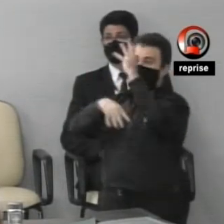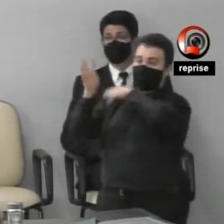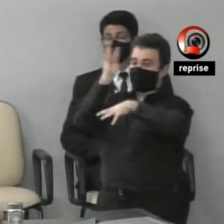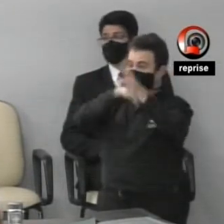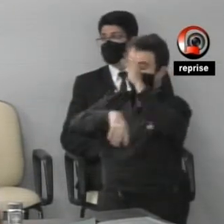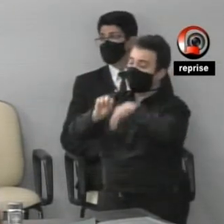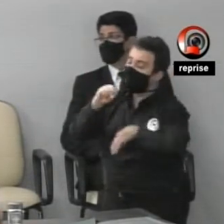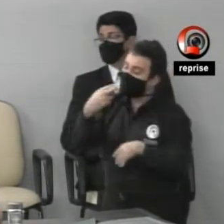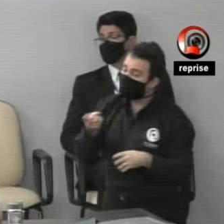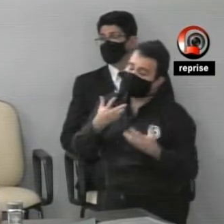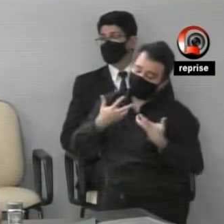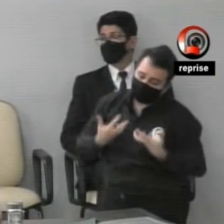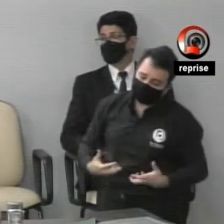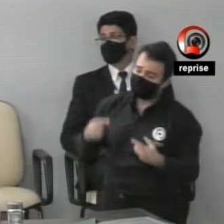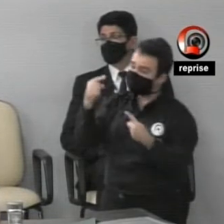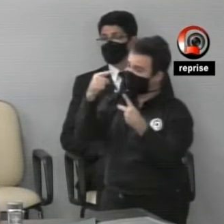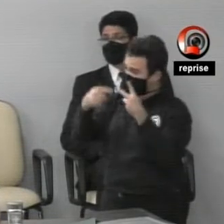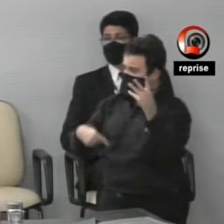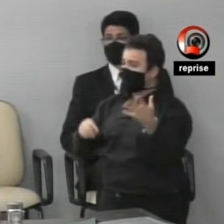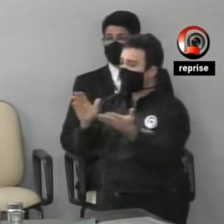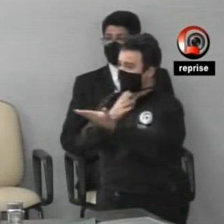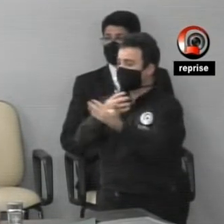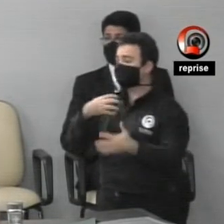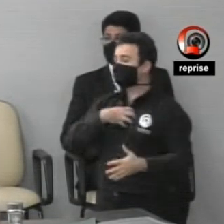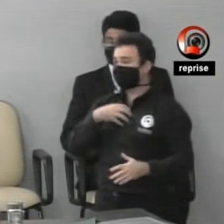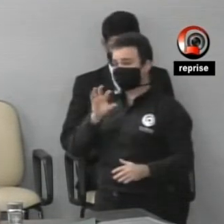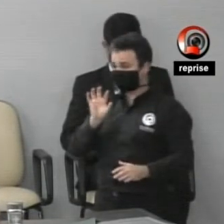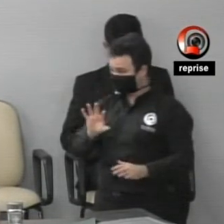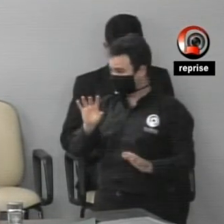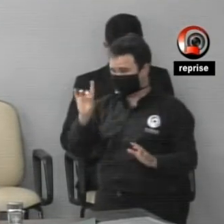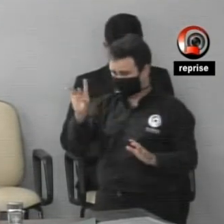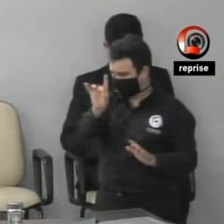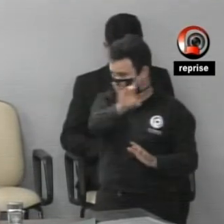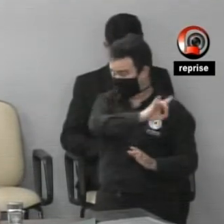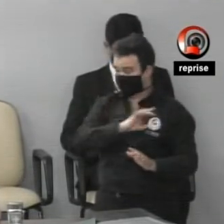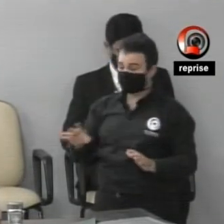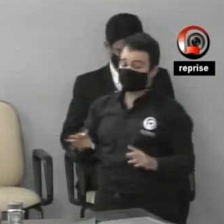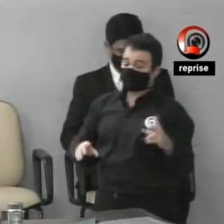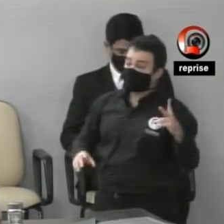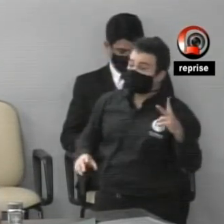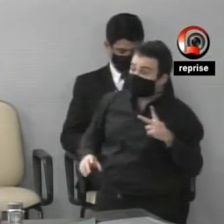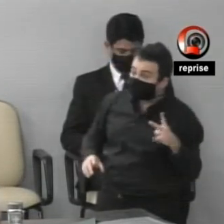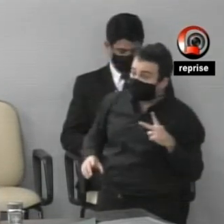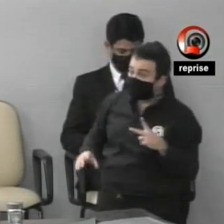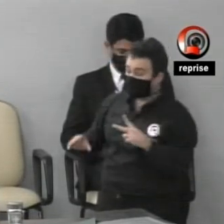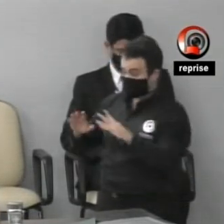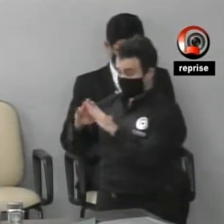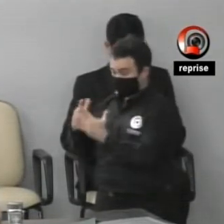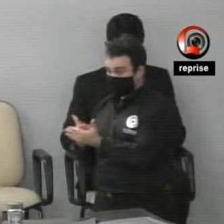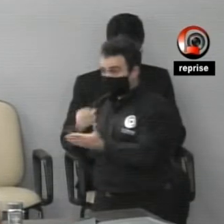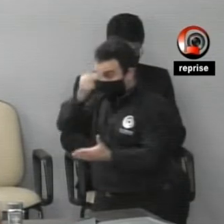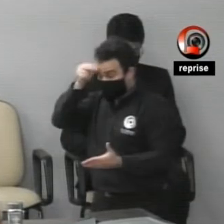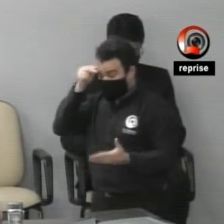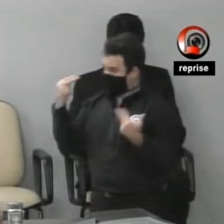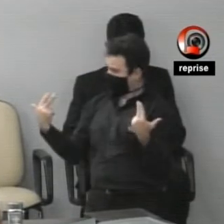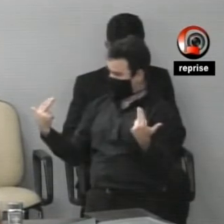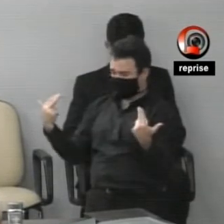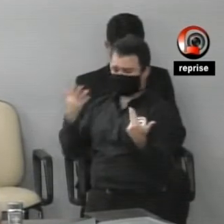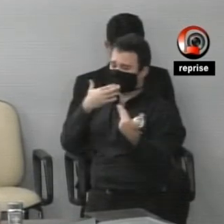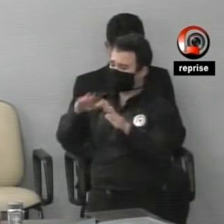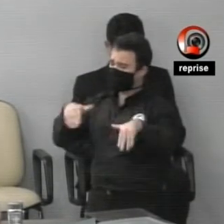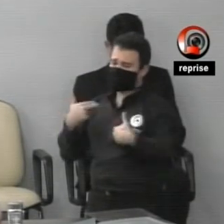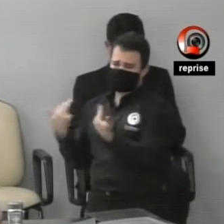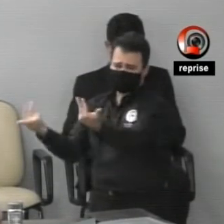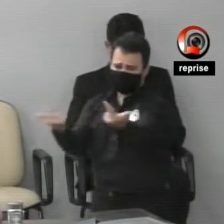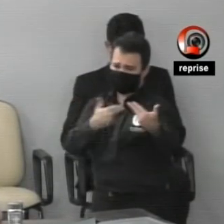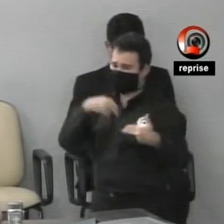aqui. Criança é criança. Criança é criança na escola particular ou na escola pública, enquanto processo de aprendizado. O que a